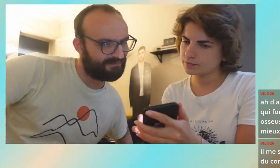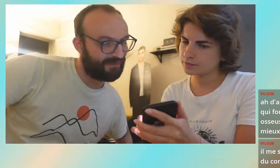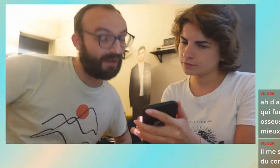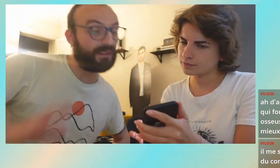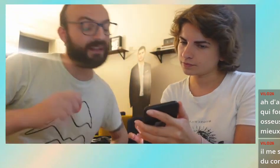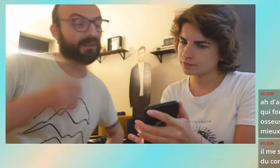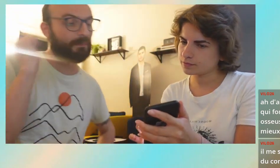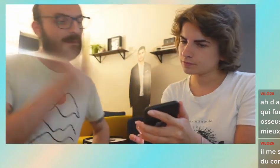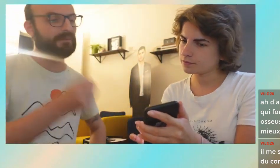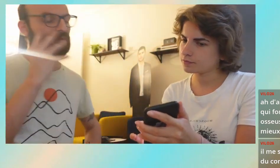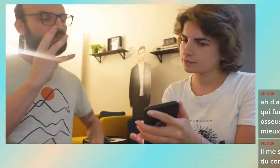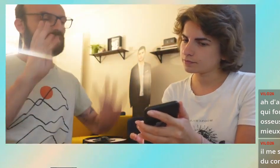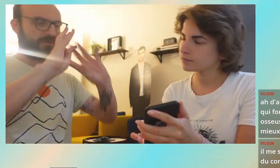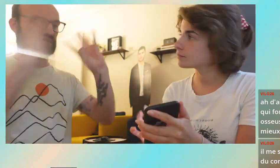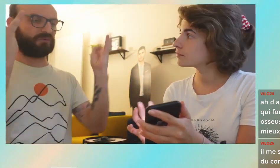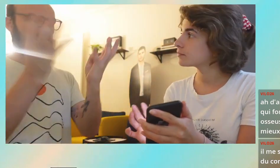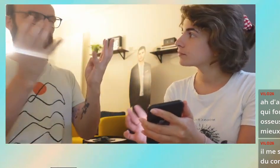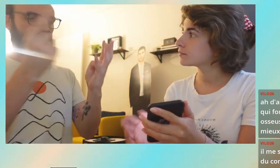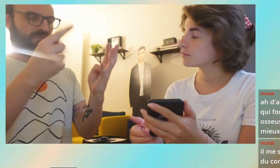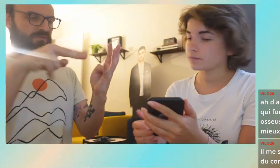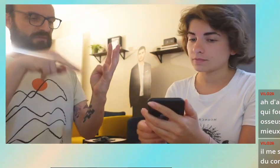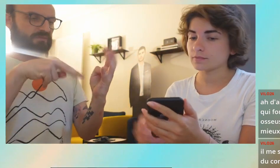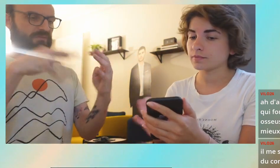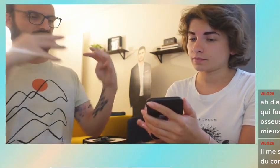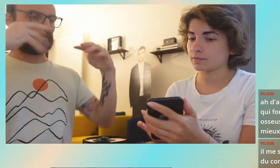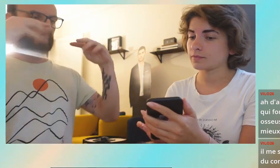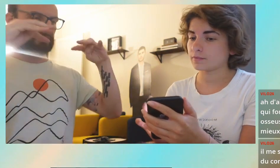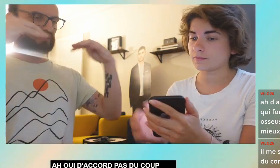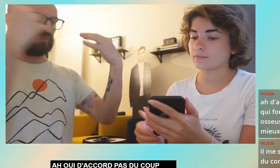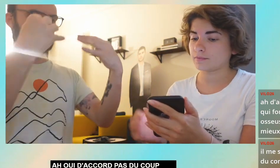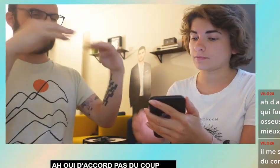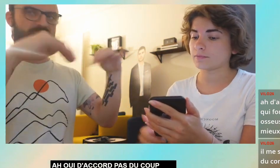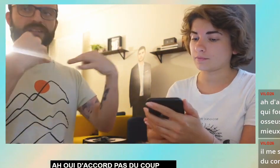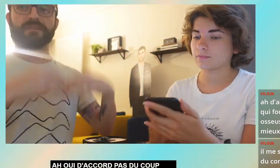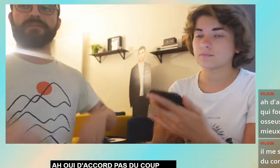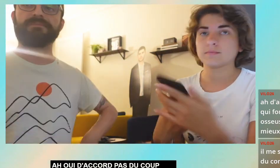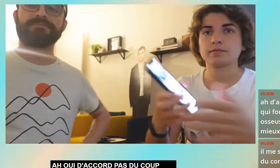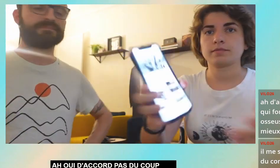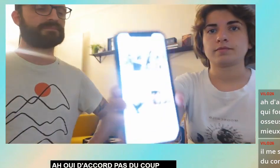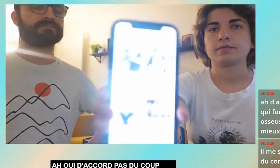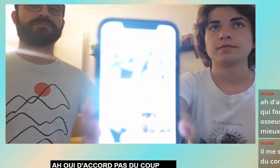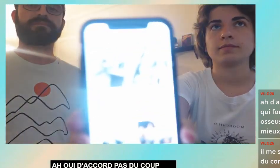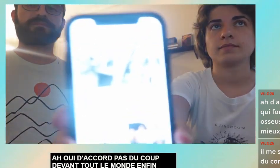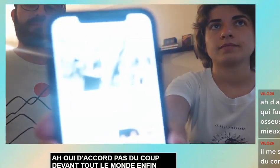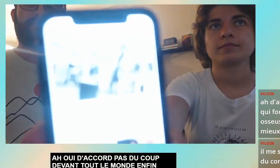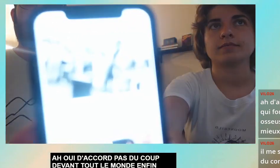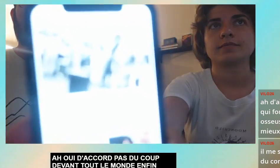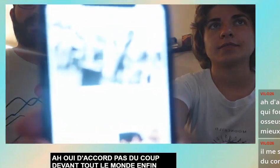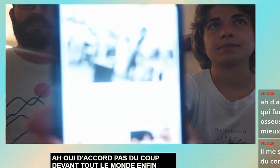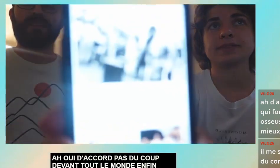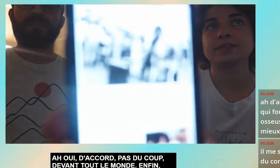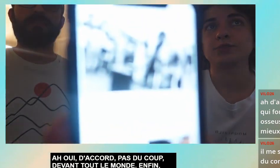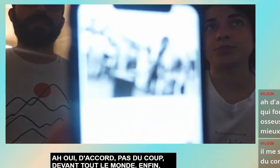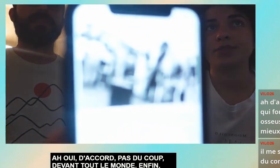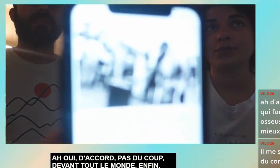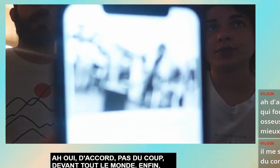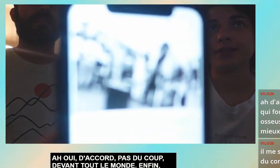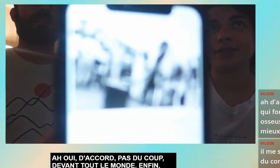Ah oui, d'accord, paf, du coup, devant tout le monde, enfin, tout le monde le regarde, quoi. Parce que vous pouvez